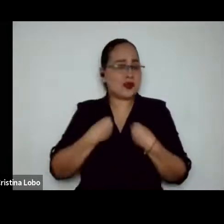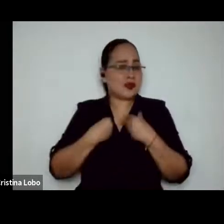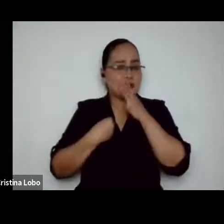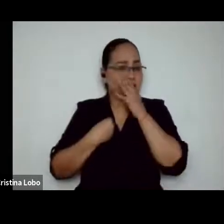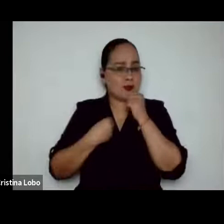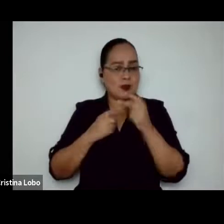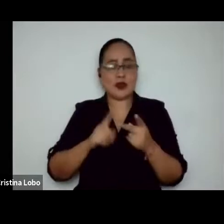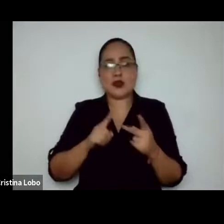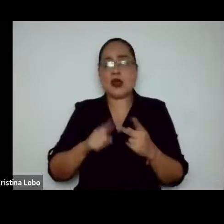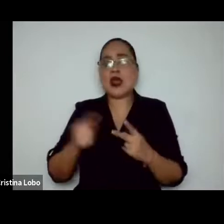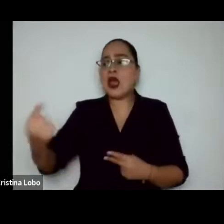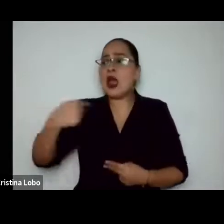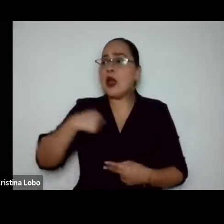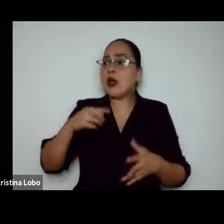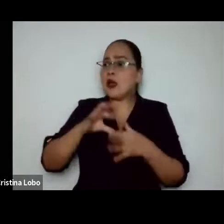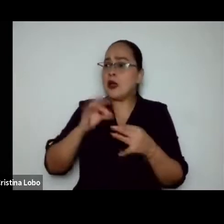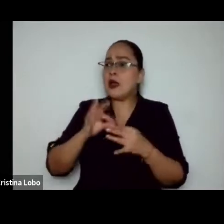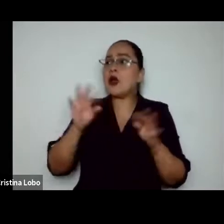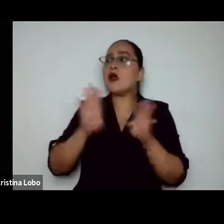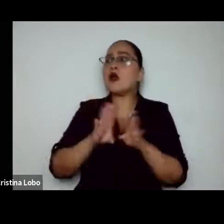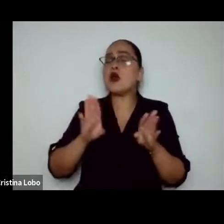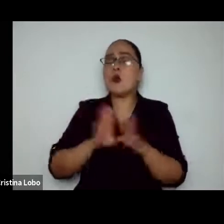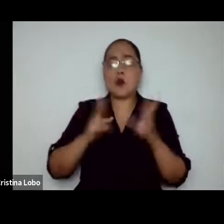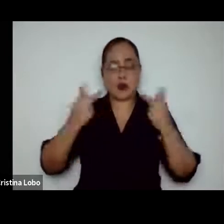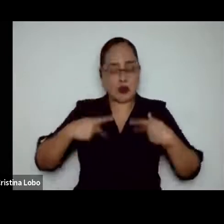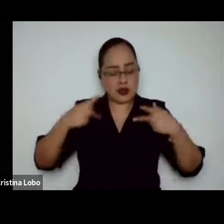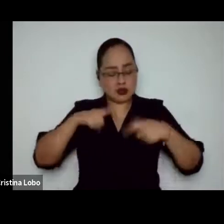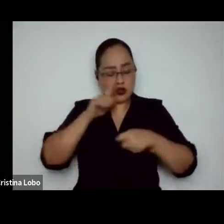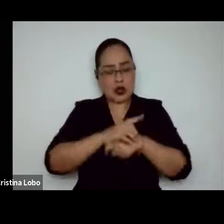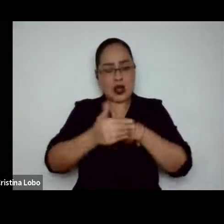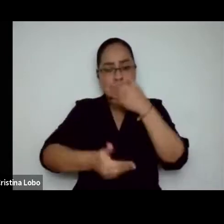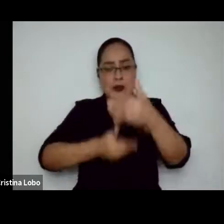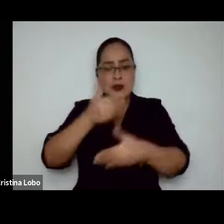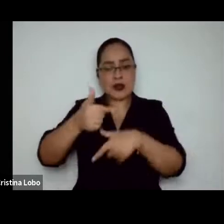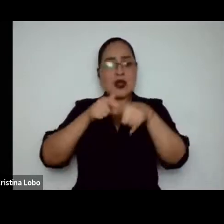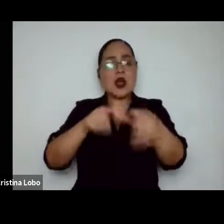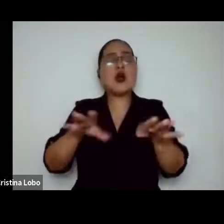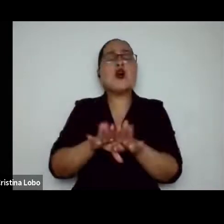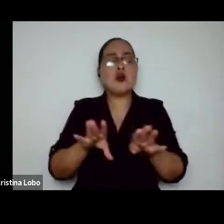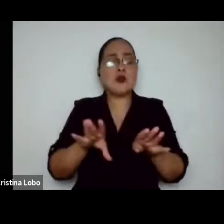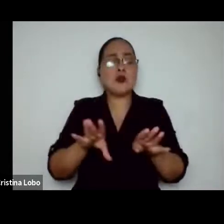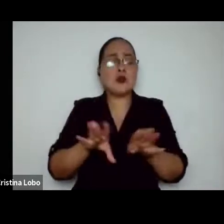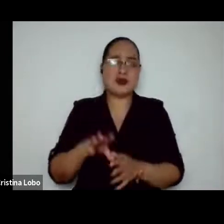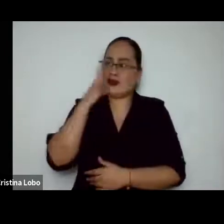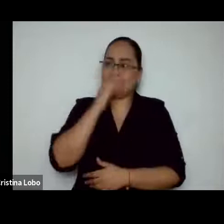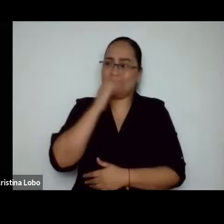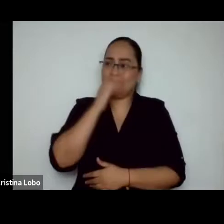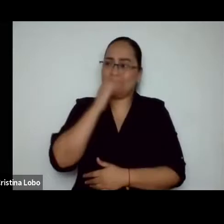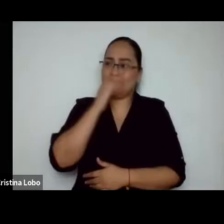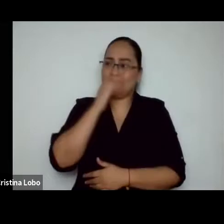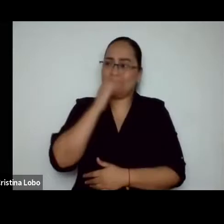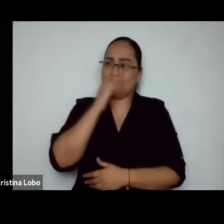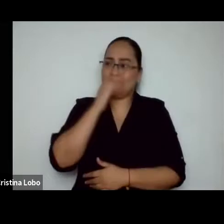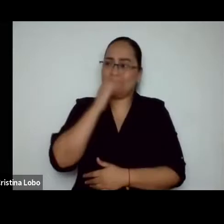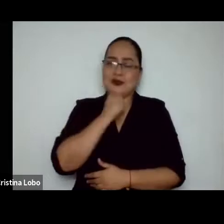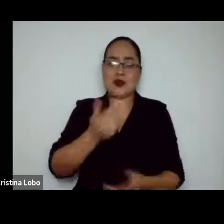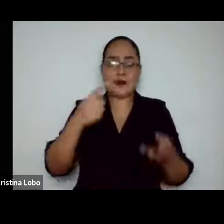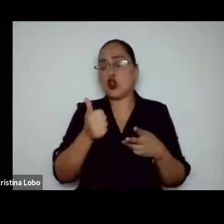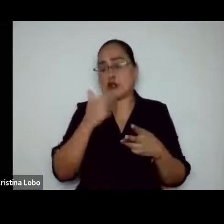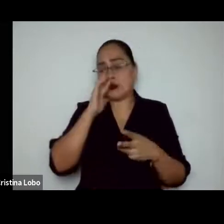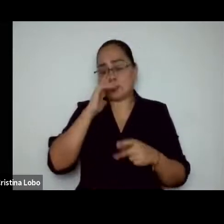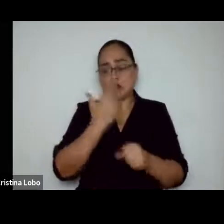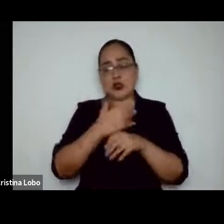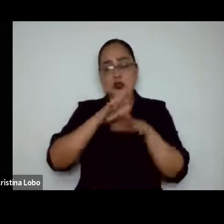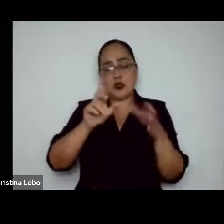es que tenemos que llevar adelante nuestros asuntos personales o nuestros asuntos privados. Una segunda función de los derechos humanos, y si